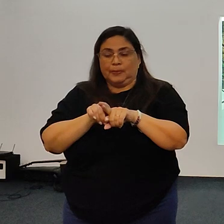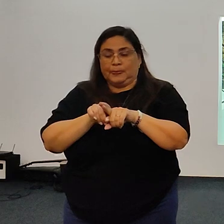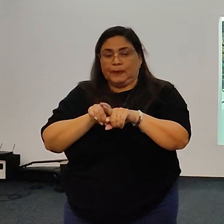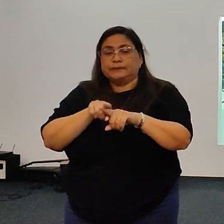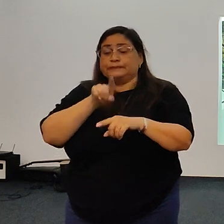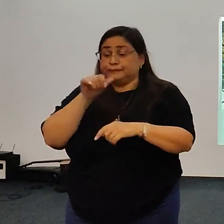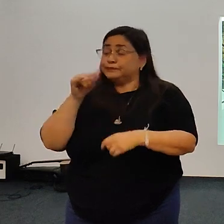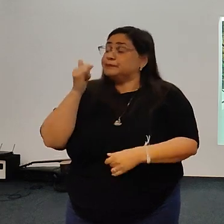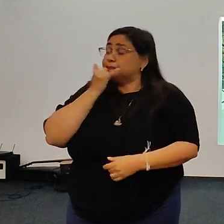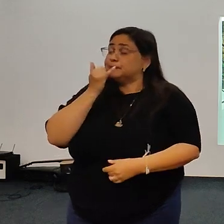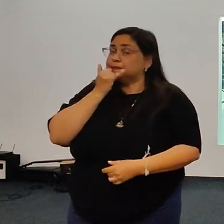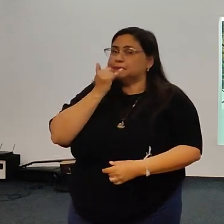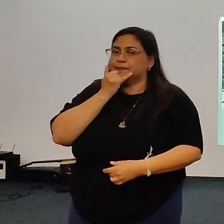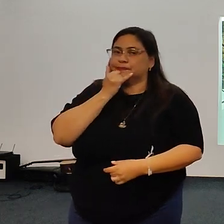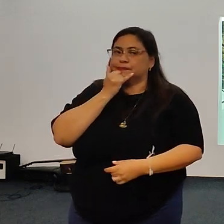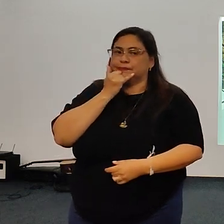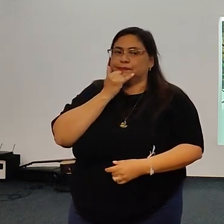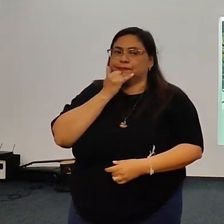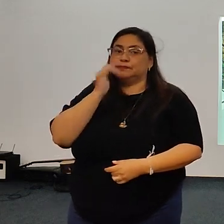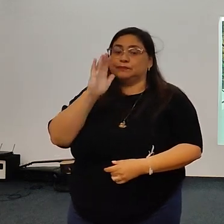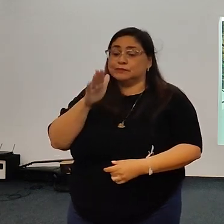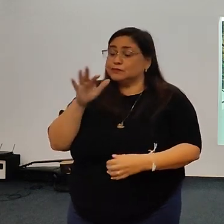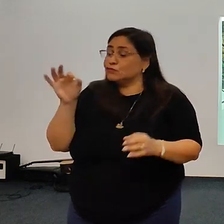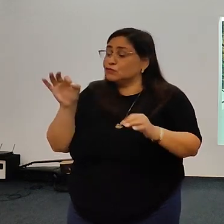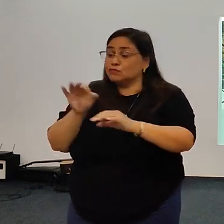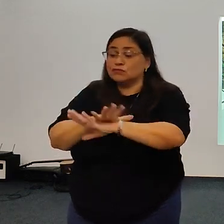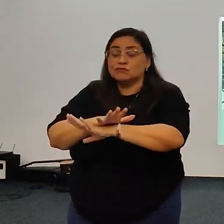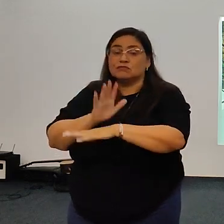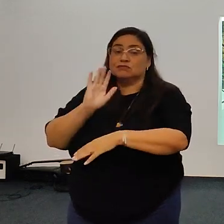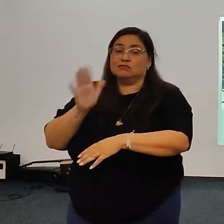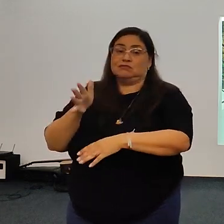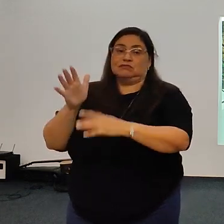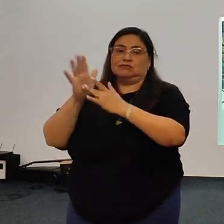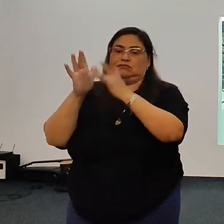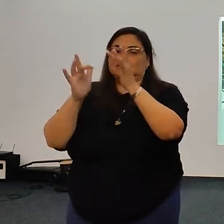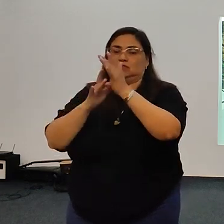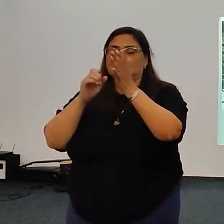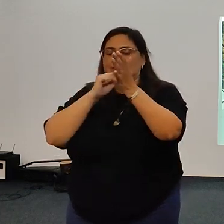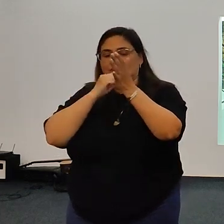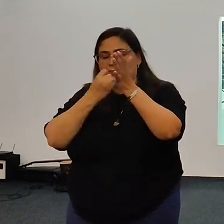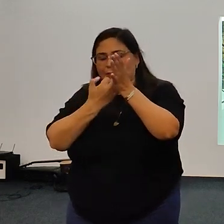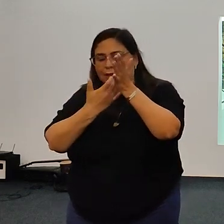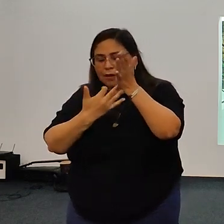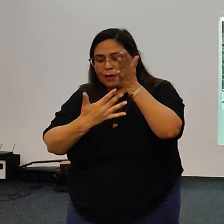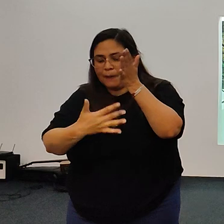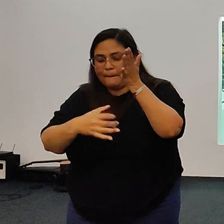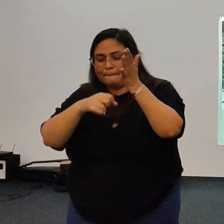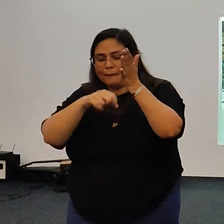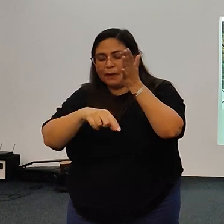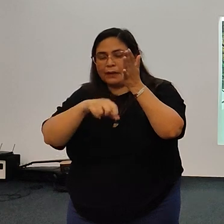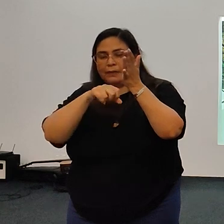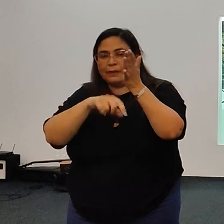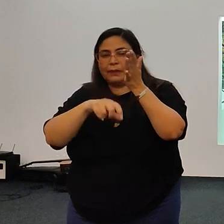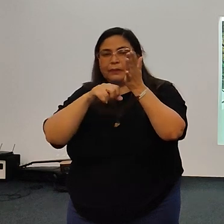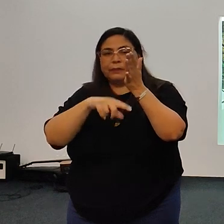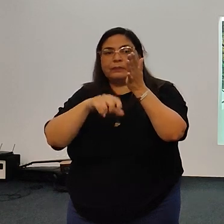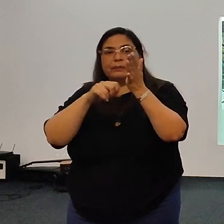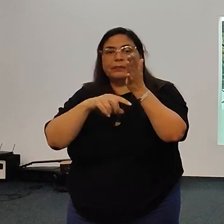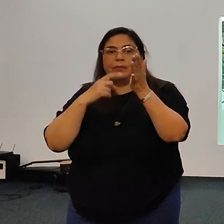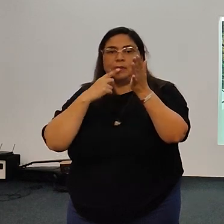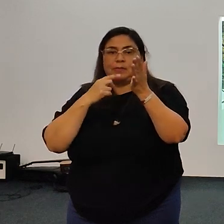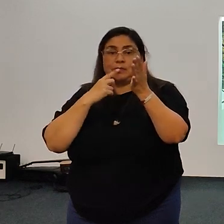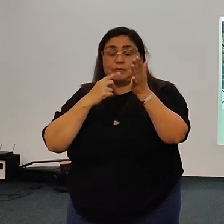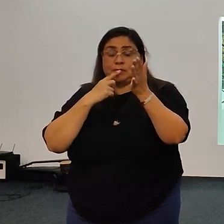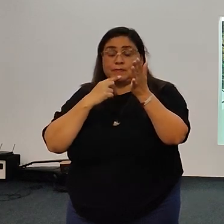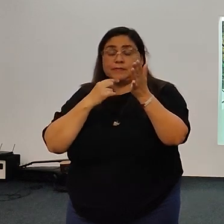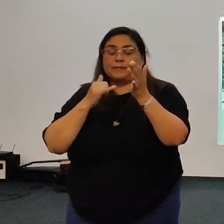Portanto, Ele te perdoa porque Ele já fez tudo o que Ele poderia fazer e derramou até a última gota do seu sangue para perdoar